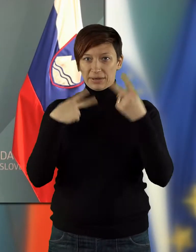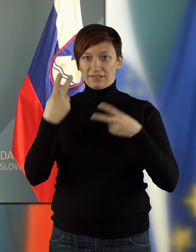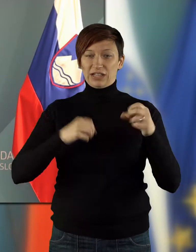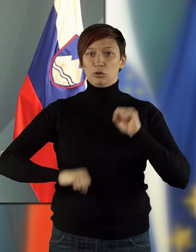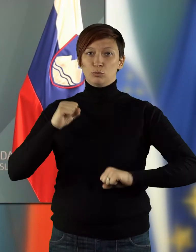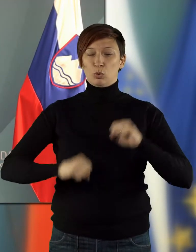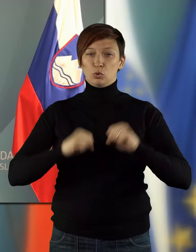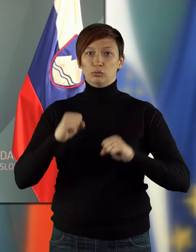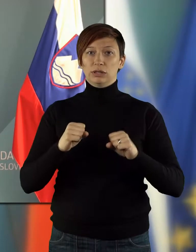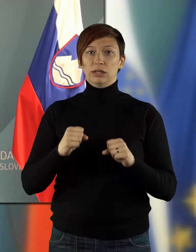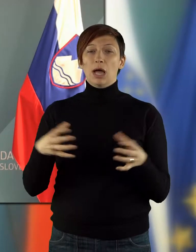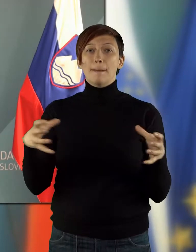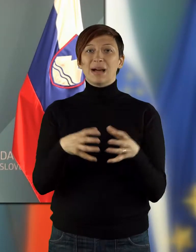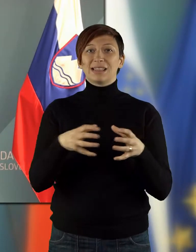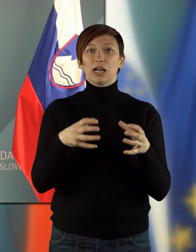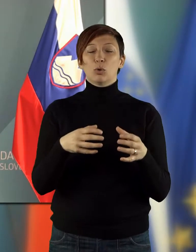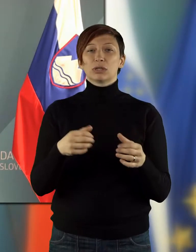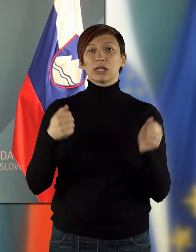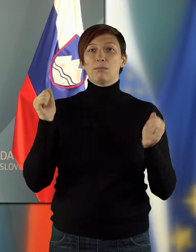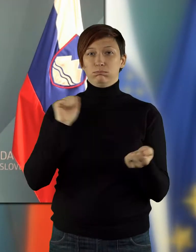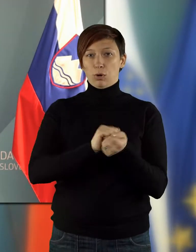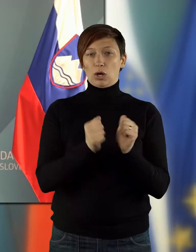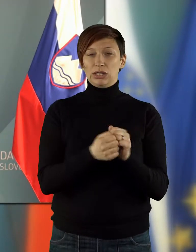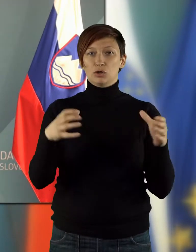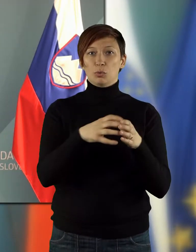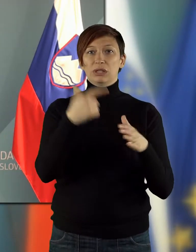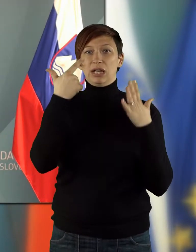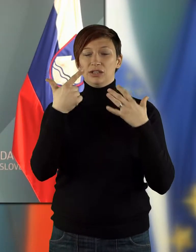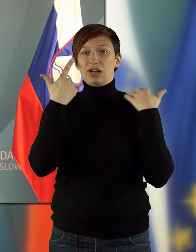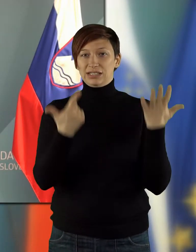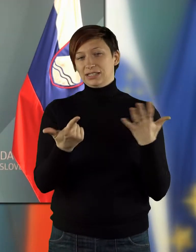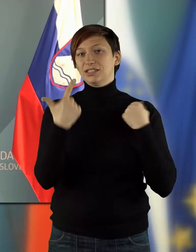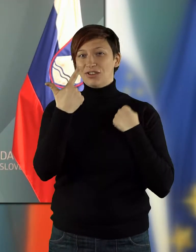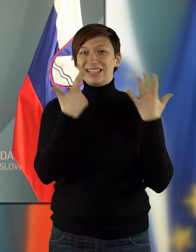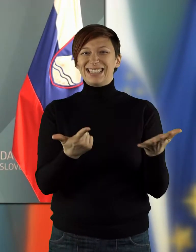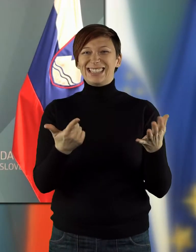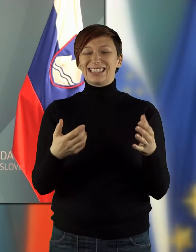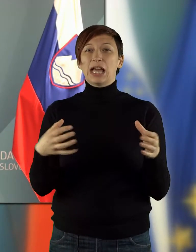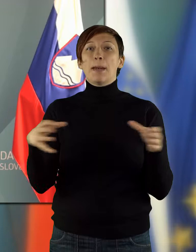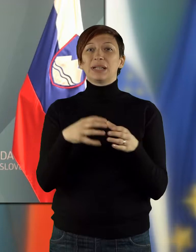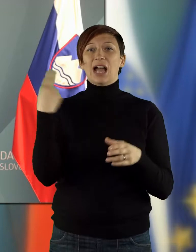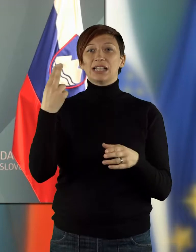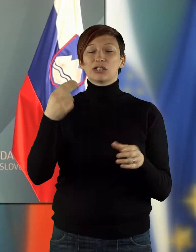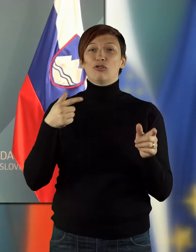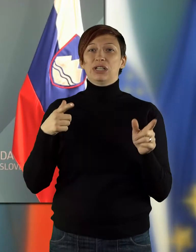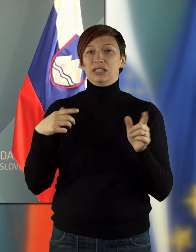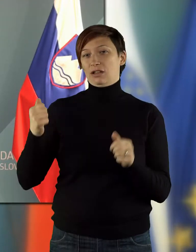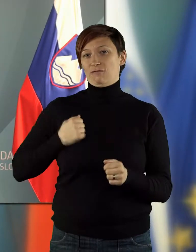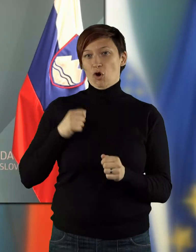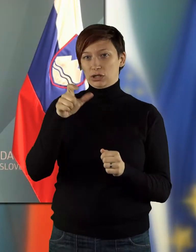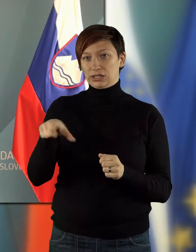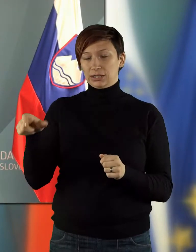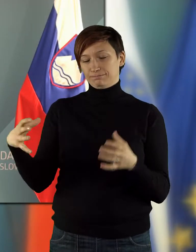je preverjanje usposobljenosti bataljonske bojne skupine 72. brigade slovenske vojske pripeljalo